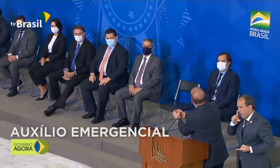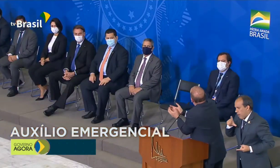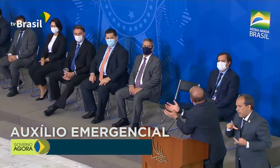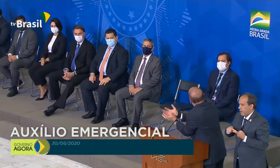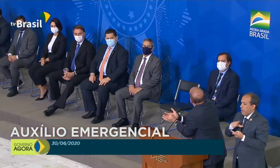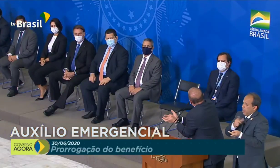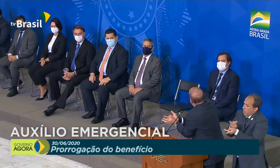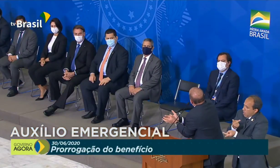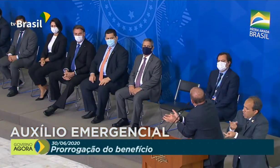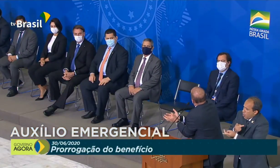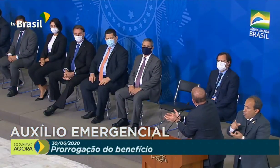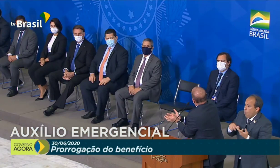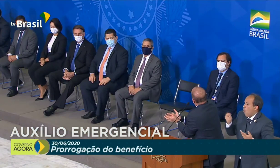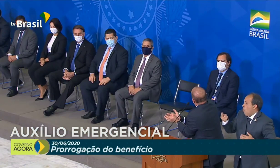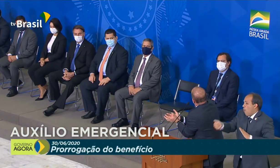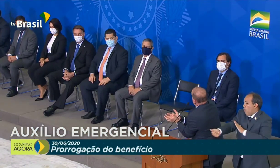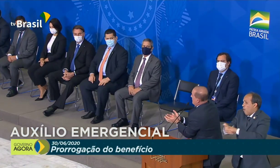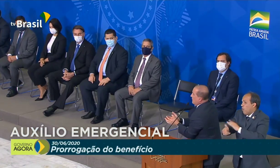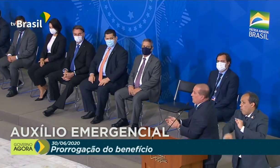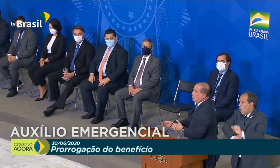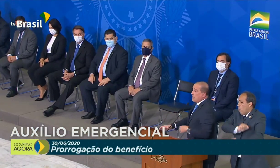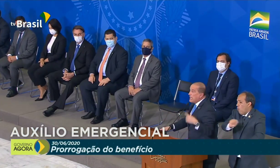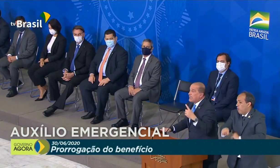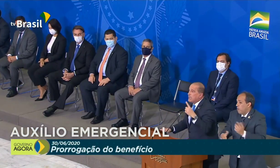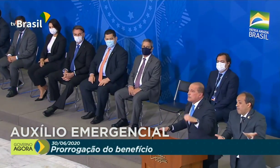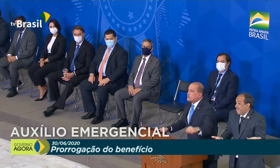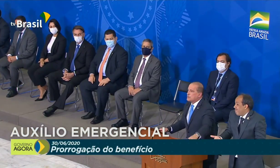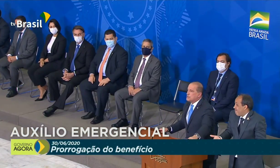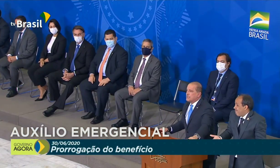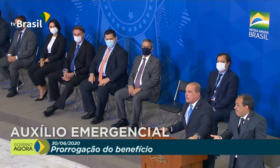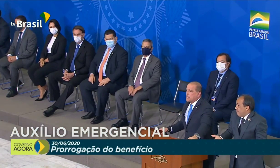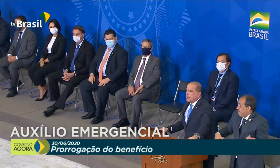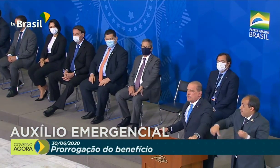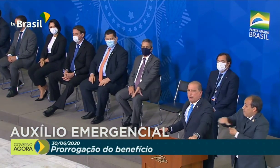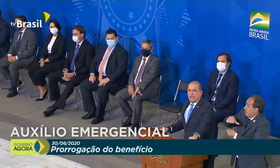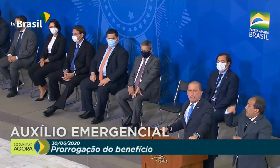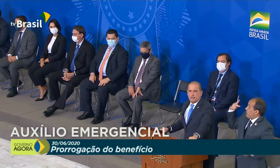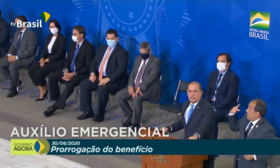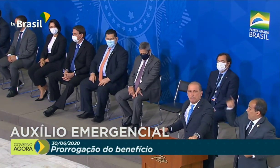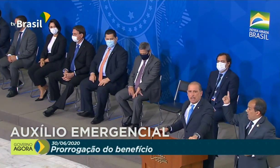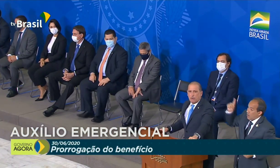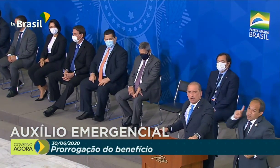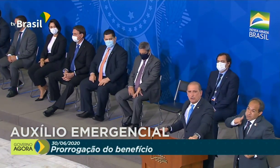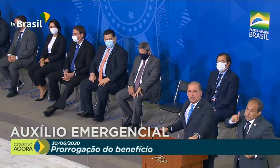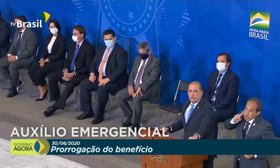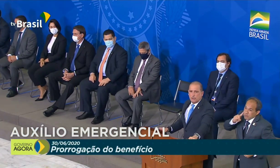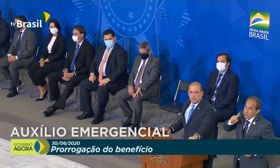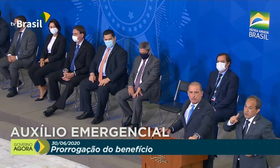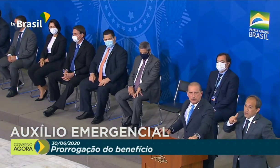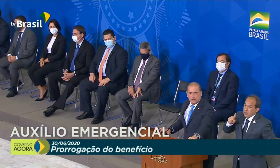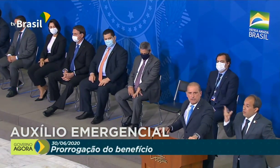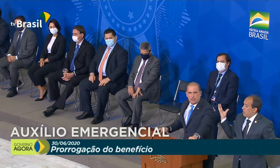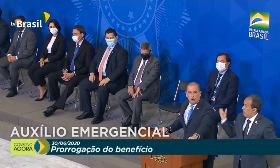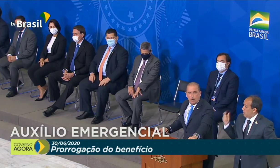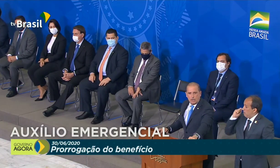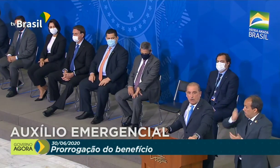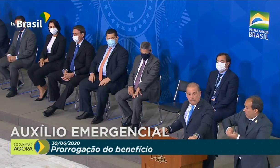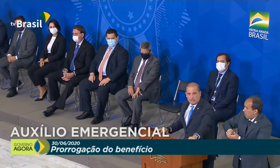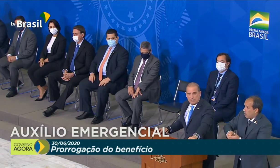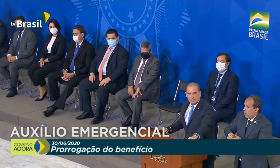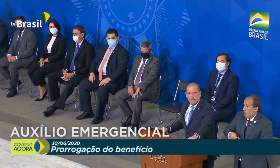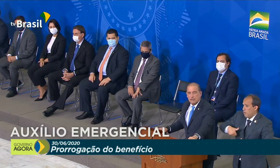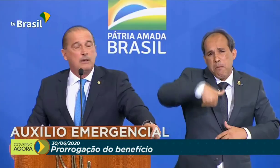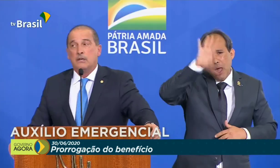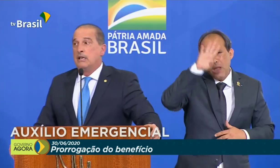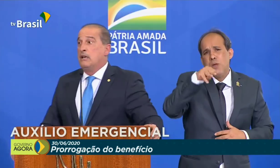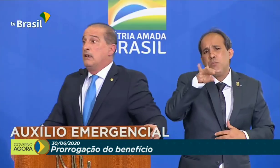erro ou para a fraude. Os americanos, o sistema de pensão americanos, que paga quase 80 milhões de pensões ao